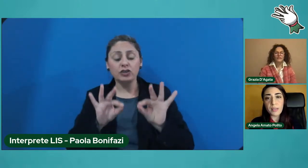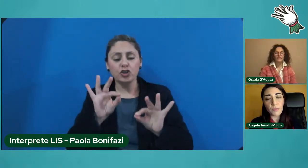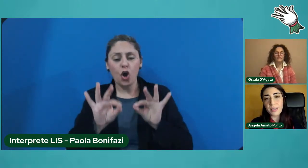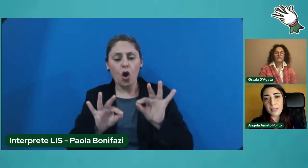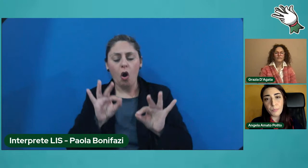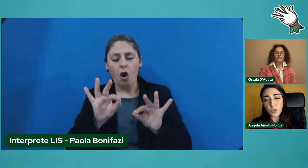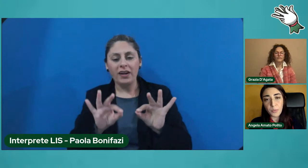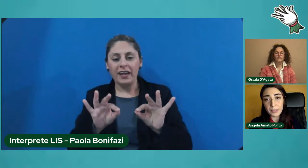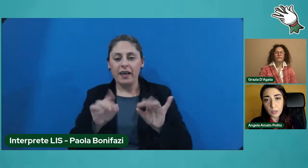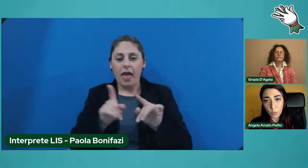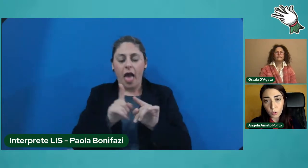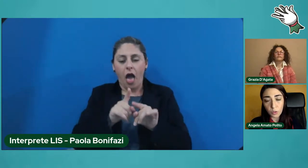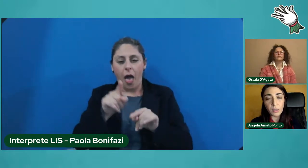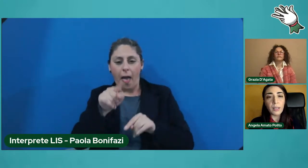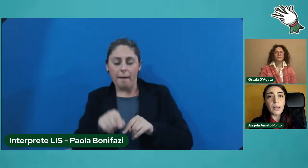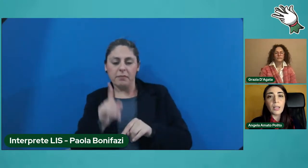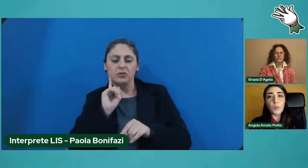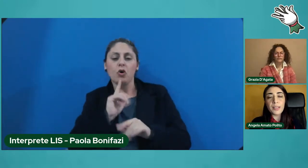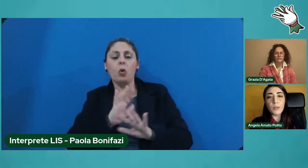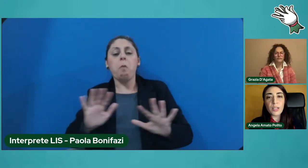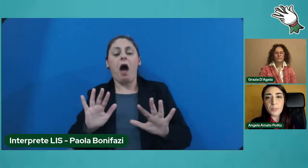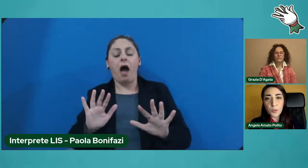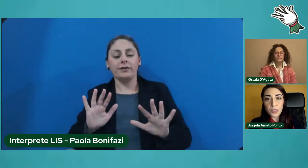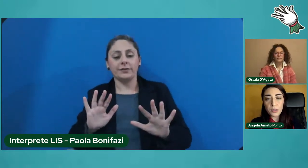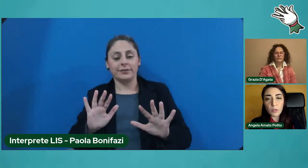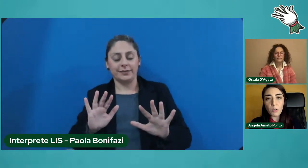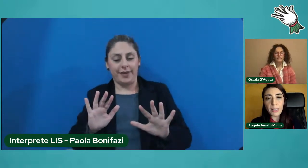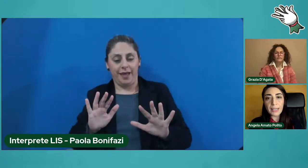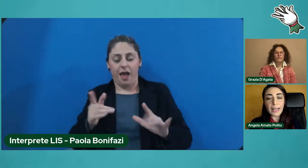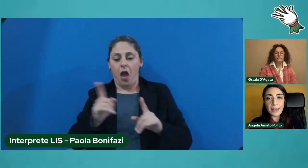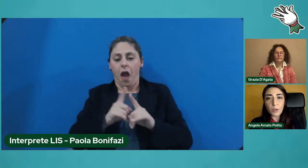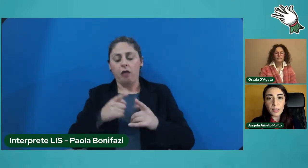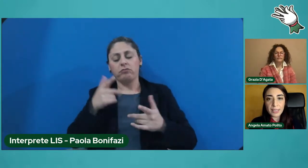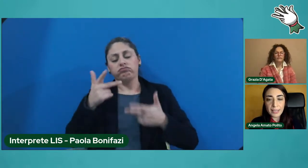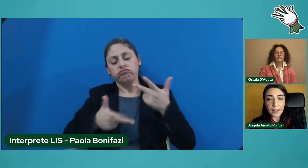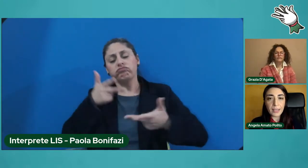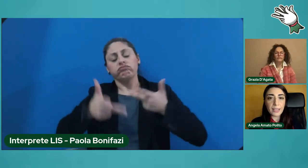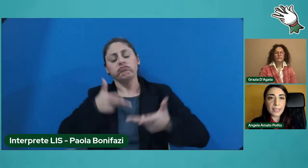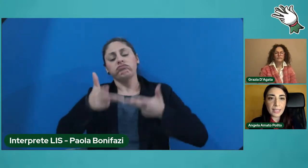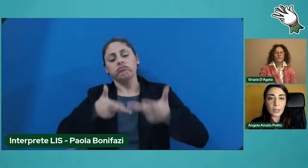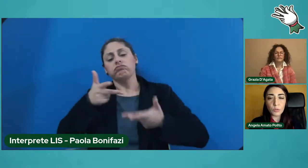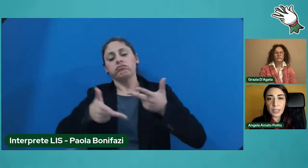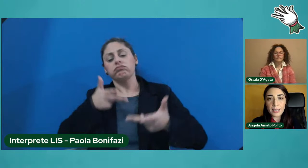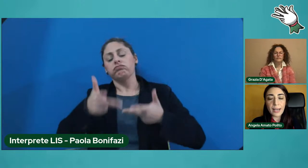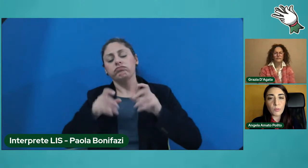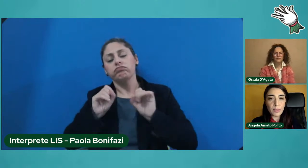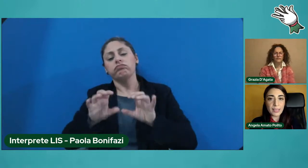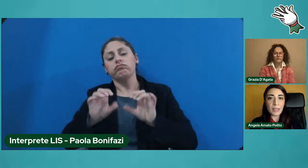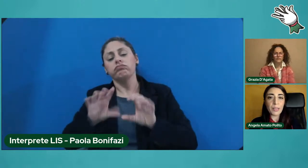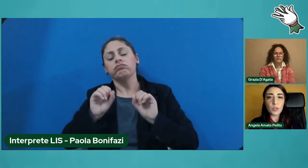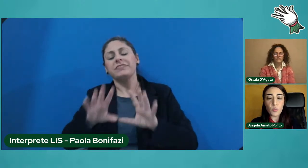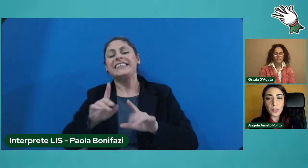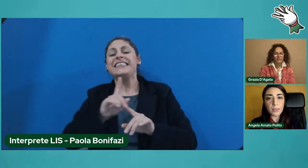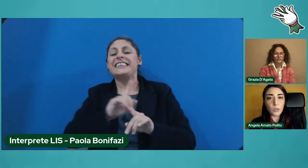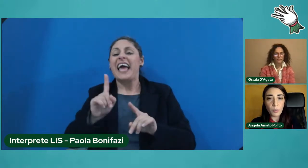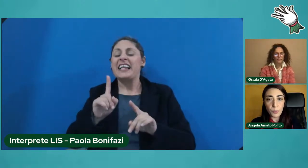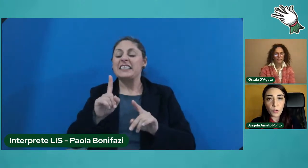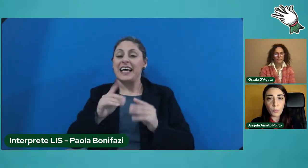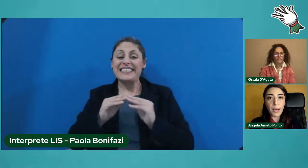se fosse semplicemente sordo, quindi un'esposizione alla lingua dei segni senza utilizzare un sistema di comunicazione più